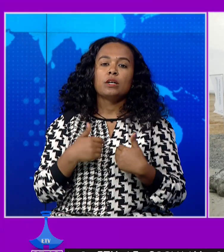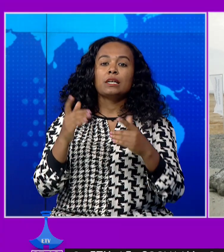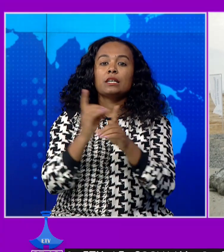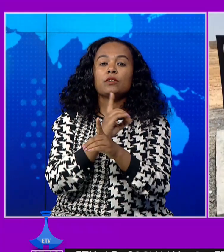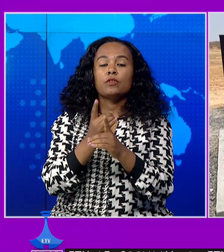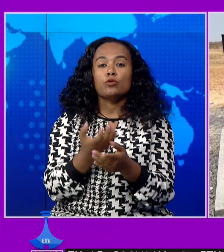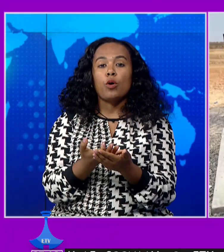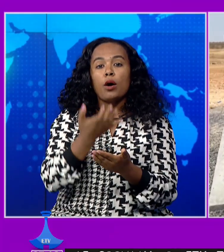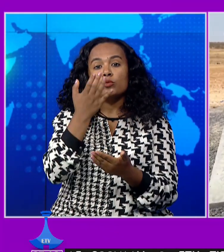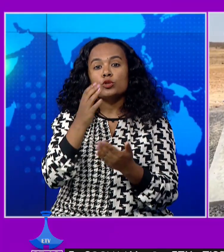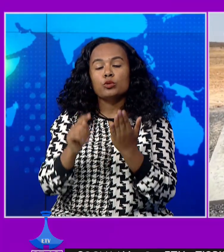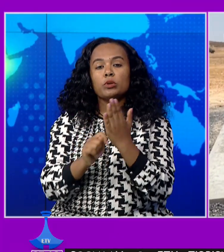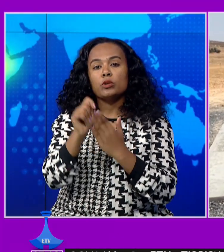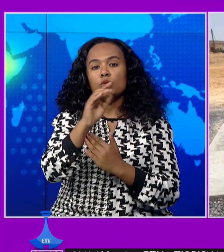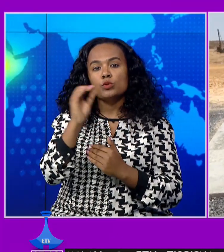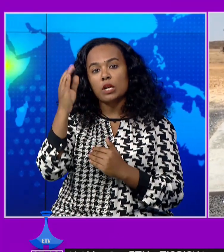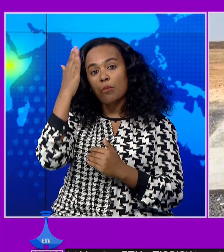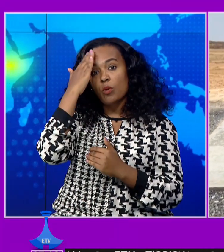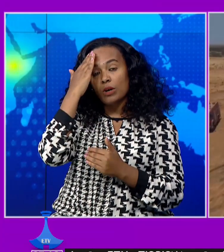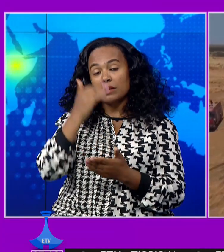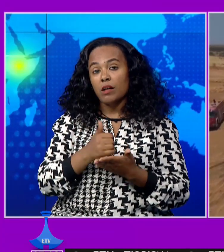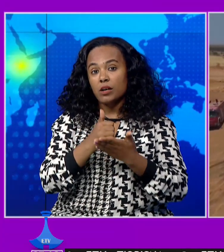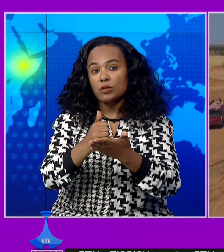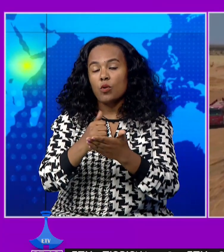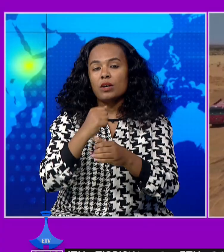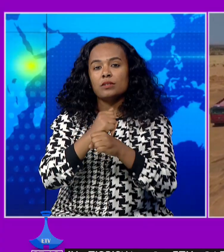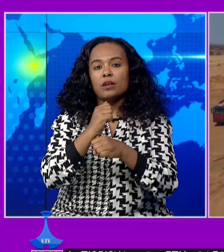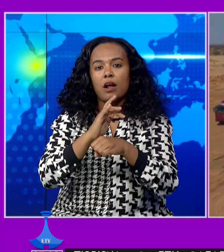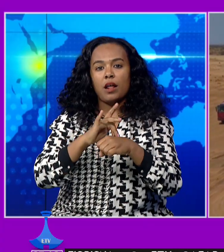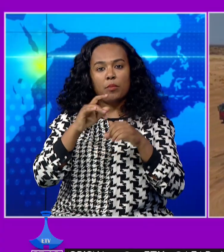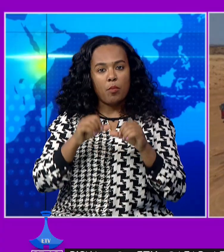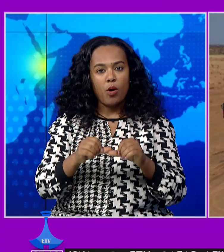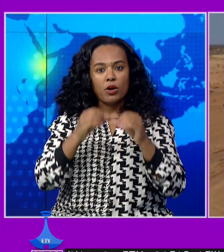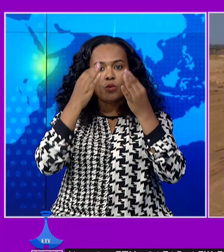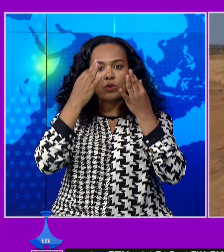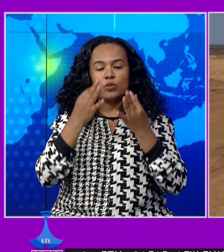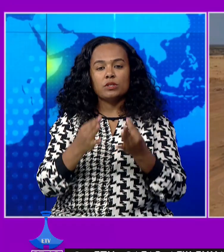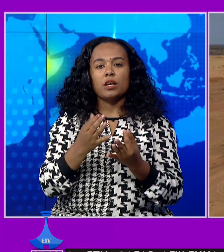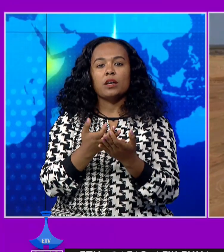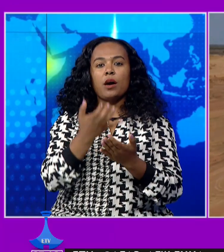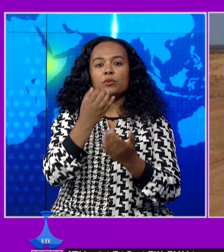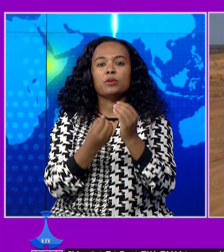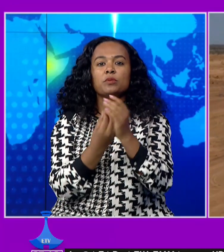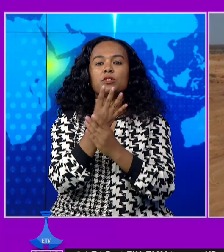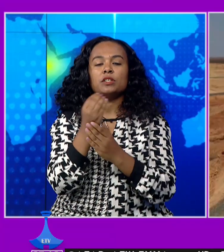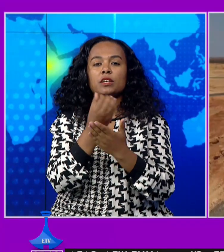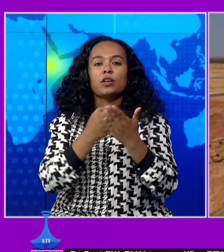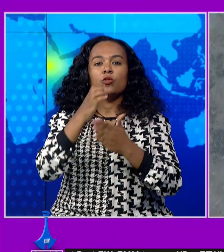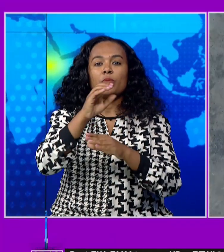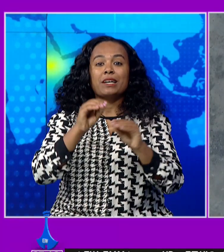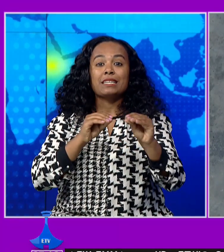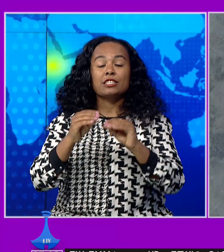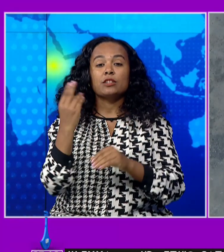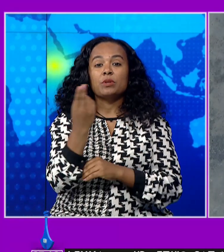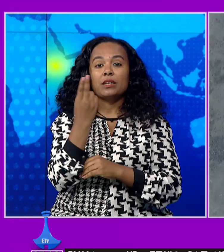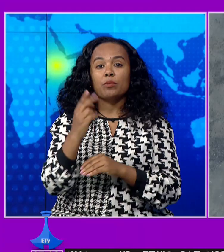የተፈጥሮ ሀብቶችን በቴክኖሎጂና በእውቀት ታግዘው ስራ ላይ በመዋል ወደ ወሳኝ የሀብት ምንጭነትና የኢኮኖሚ አንቀሳቃሽነት ለመጠቀም